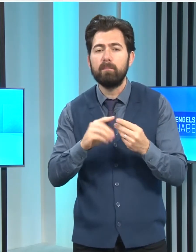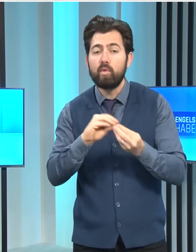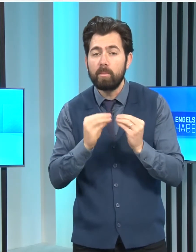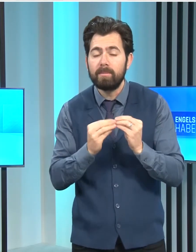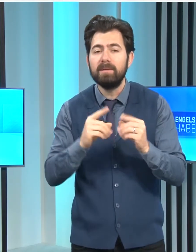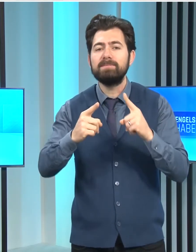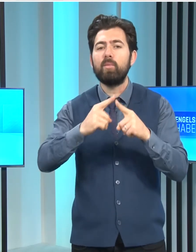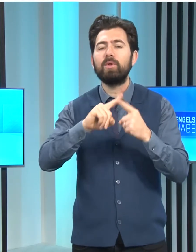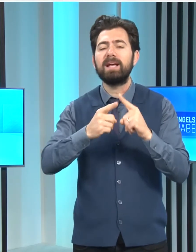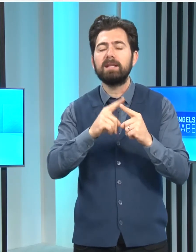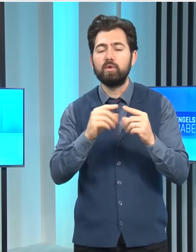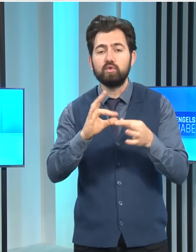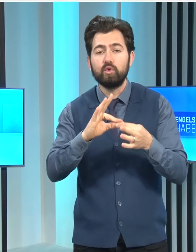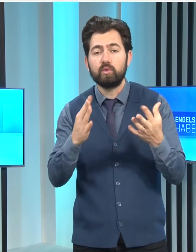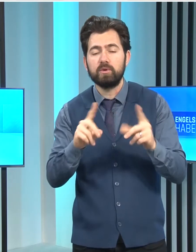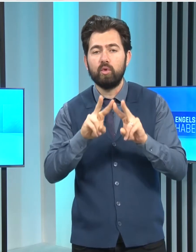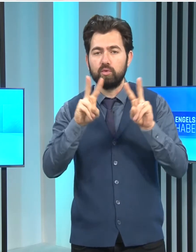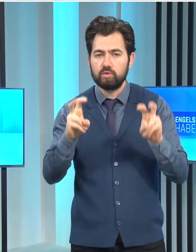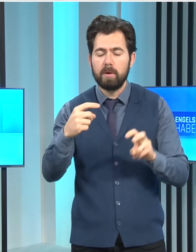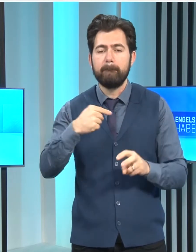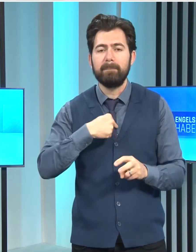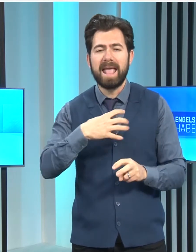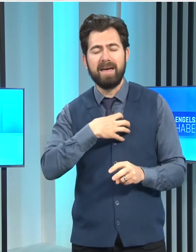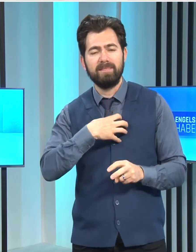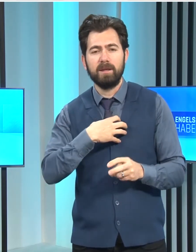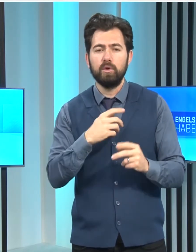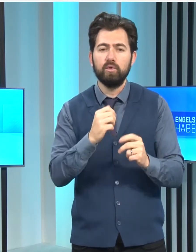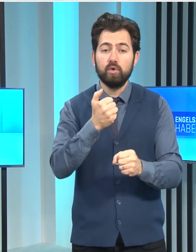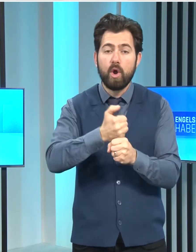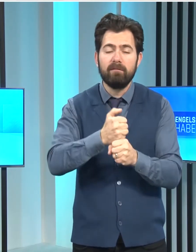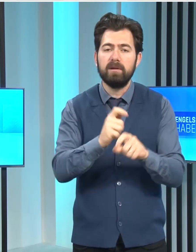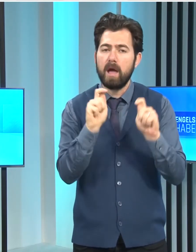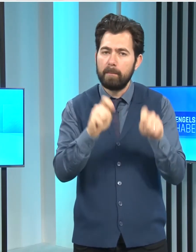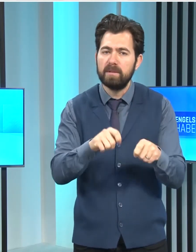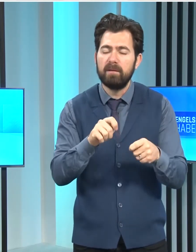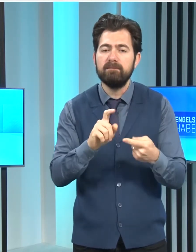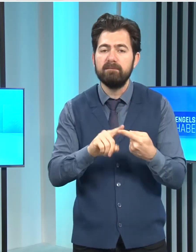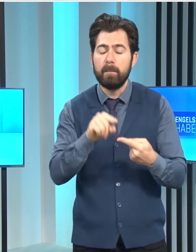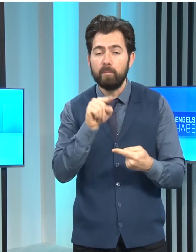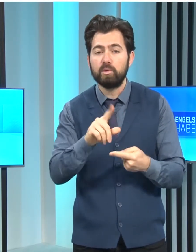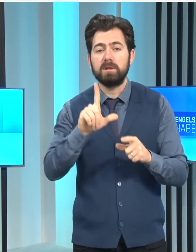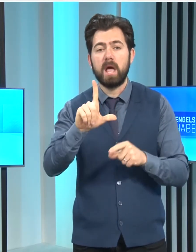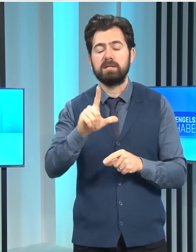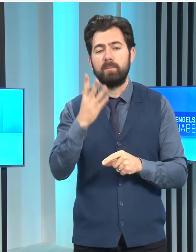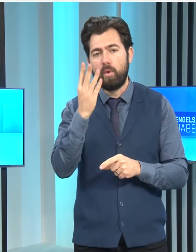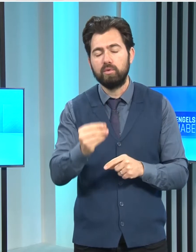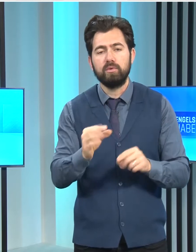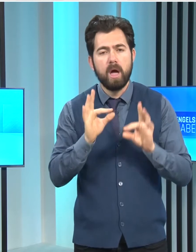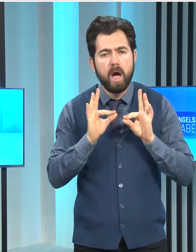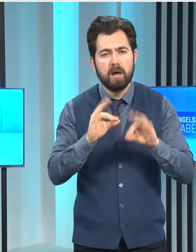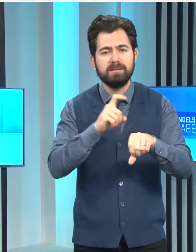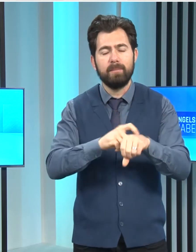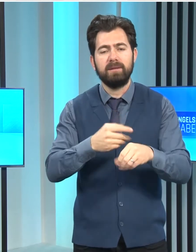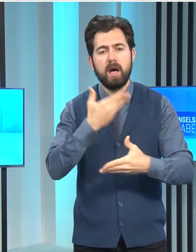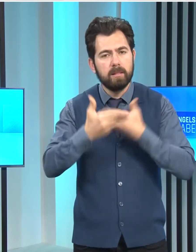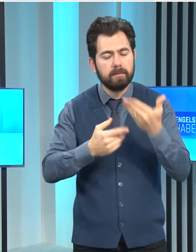konusunda üzerimize düşen görevi yaptık ve bunun gerekliliğini her vesileyle vurguladık dedi.